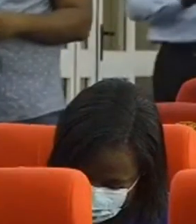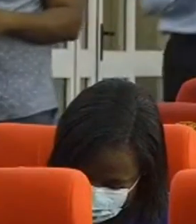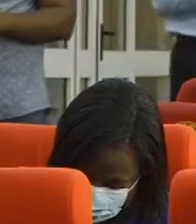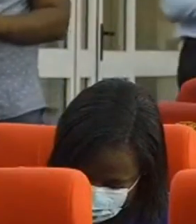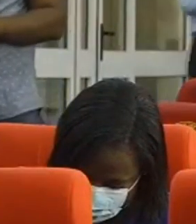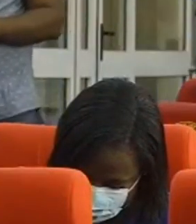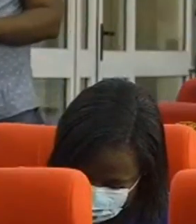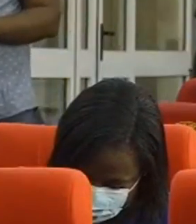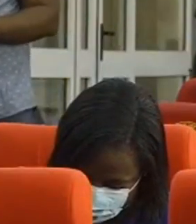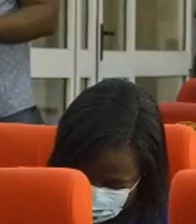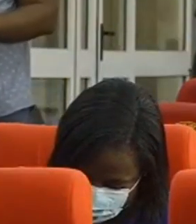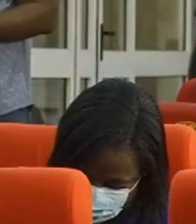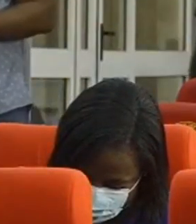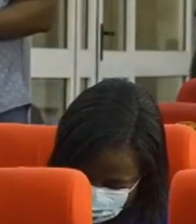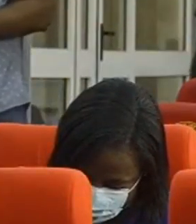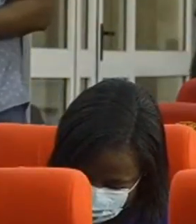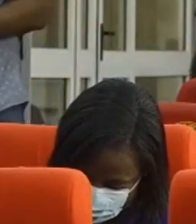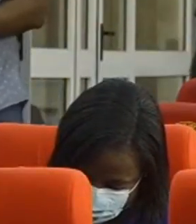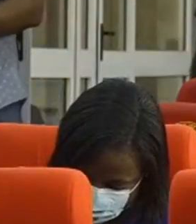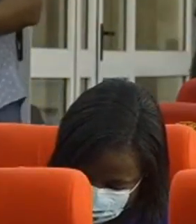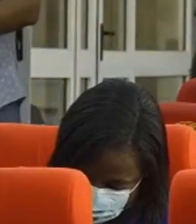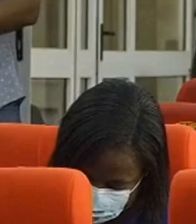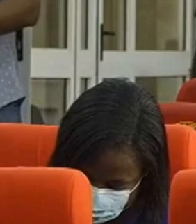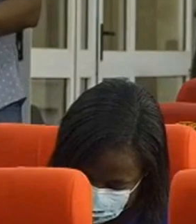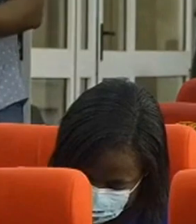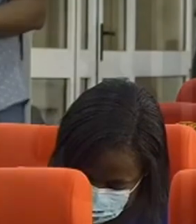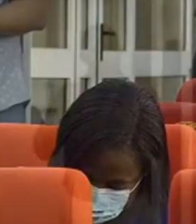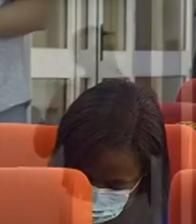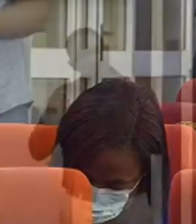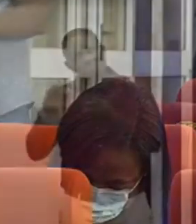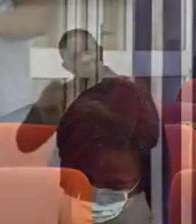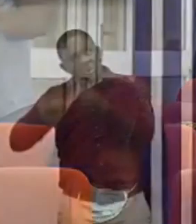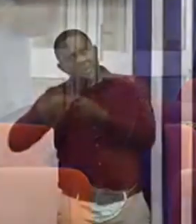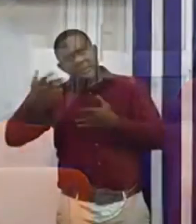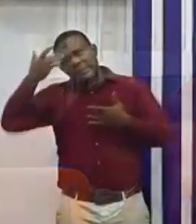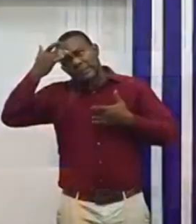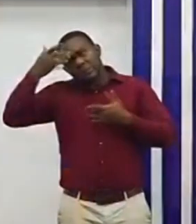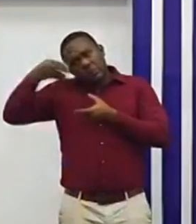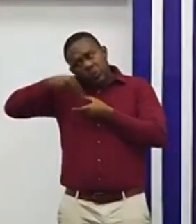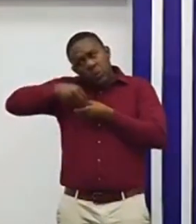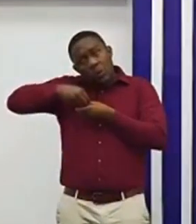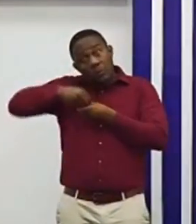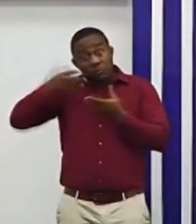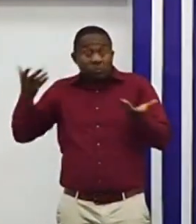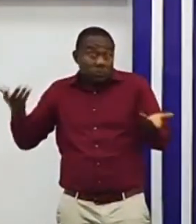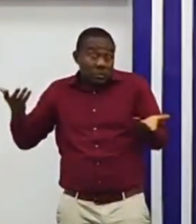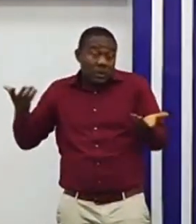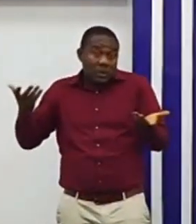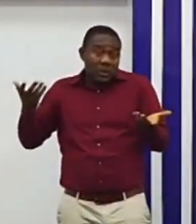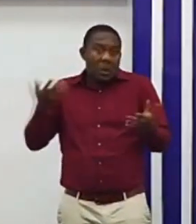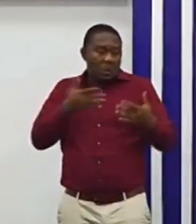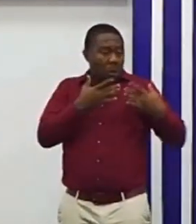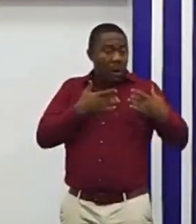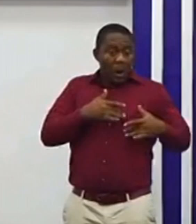noba lezar. Ashanti Region meŋ baaba naŋ nyɛ baalpaaba leza ayi ane bonyeni. Apa East